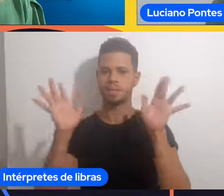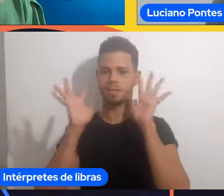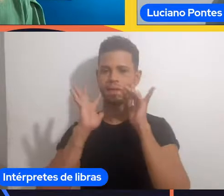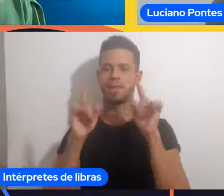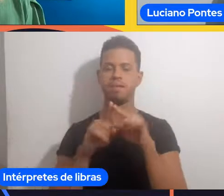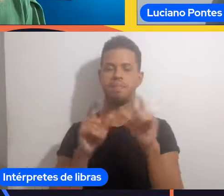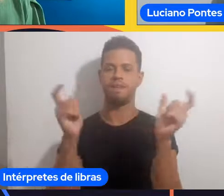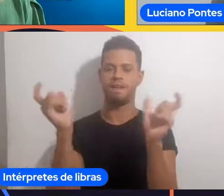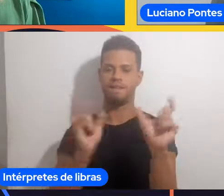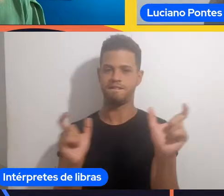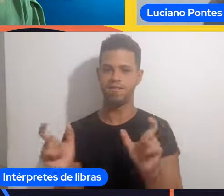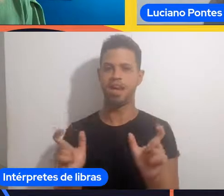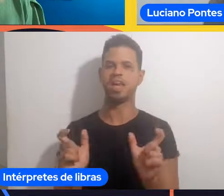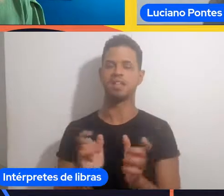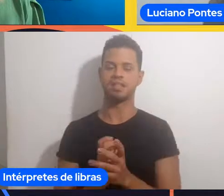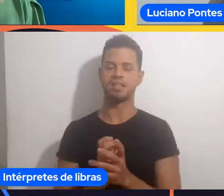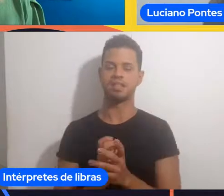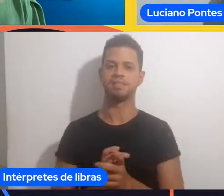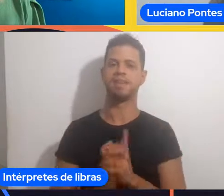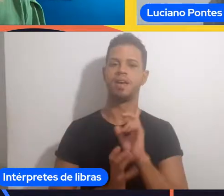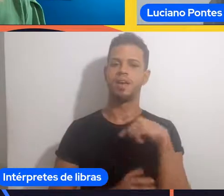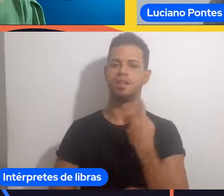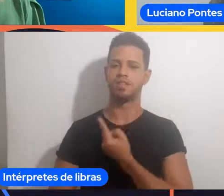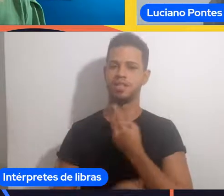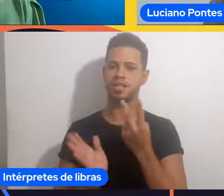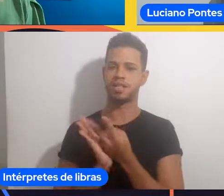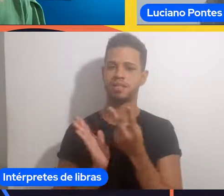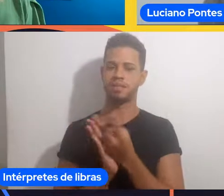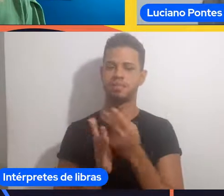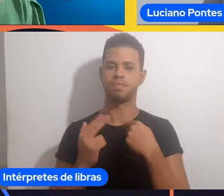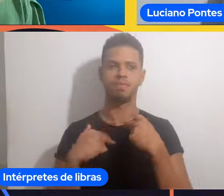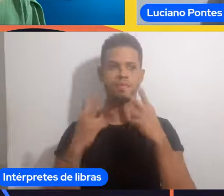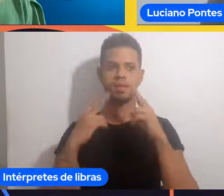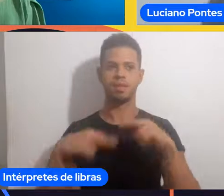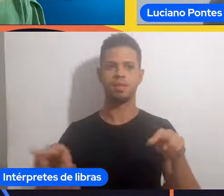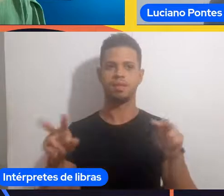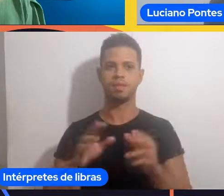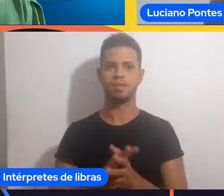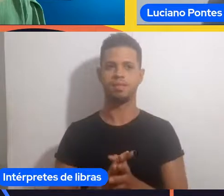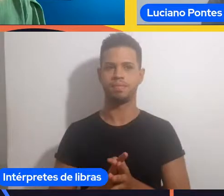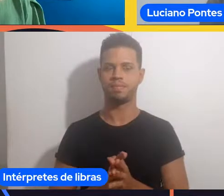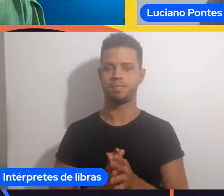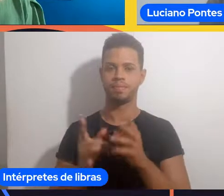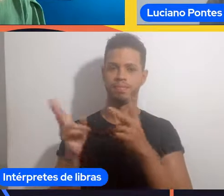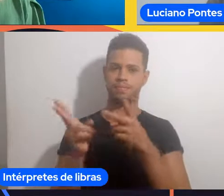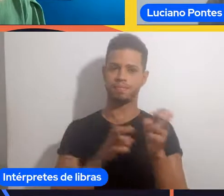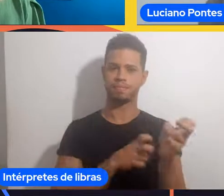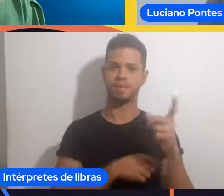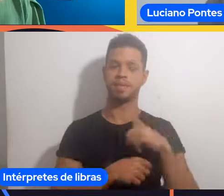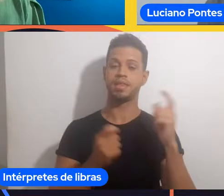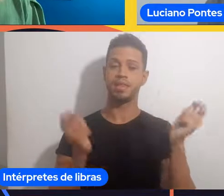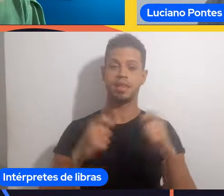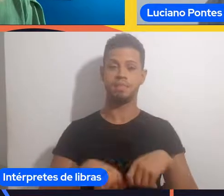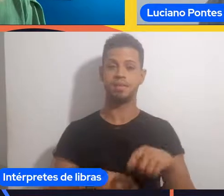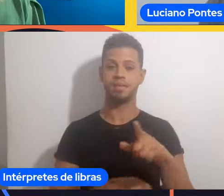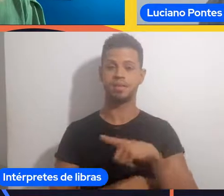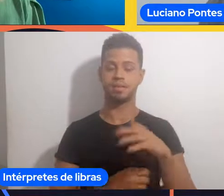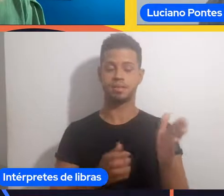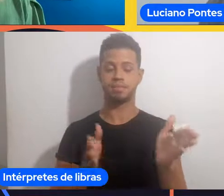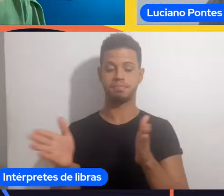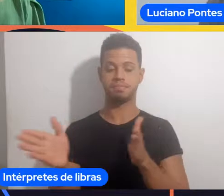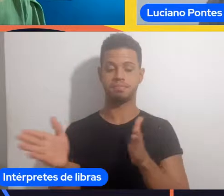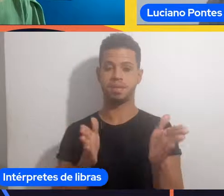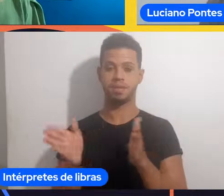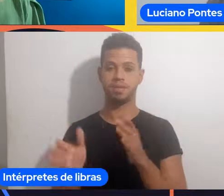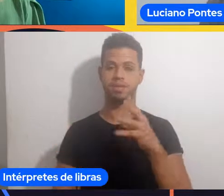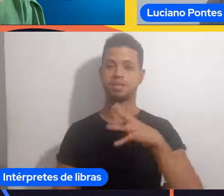relacionadas às infâncias, a gente sempre fica atento para que os adultos também percebam essa capacidade de ser mediador das relações, das experiências,